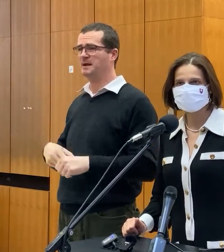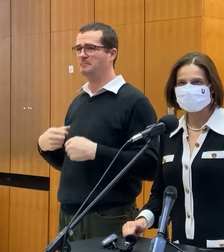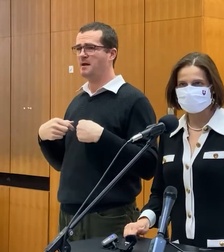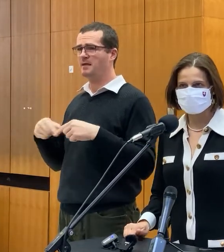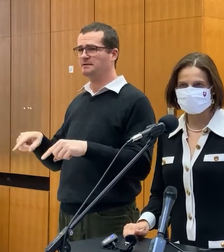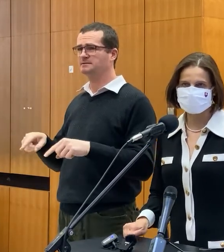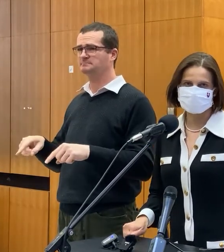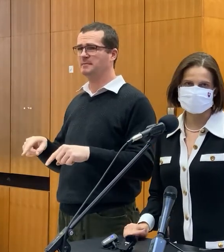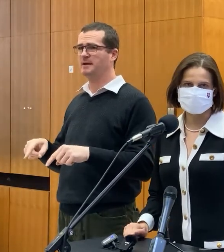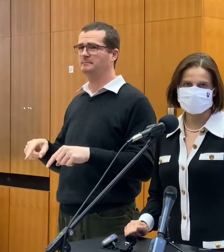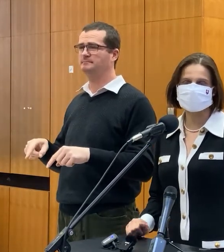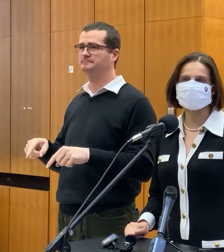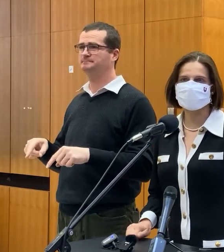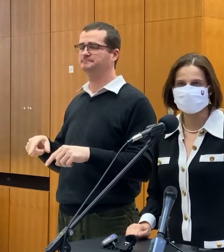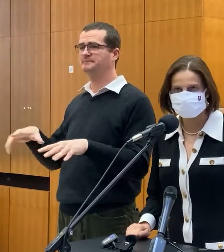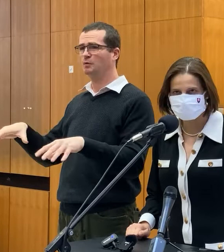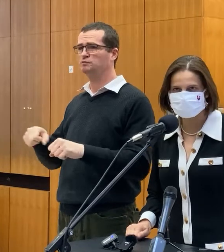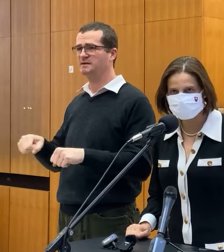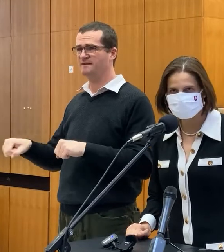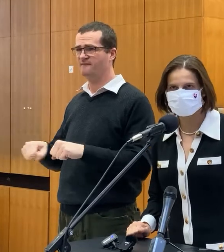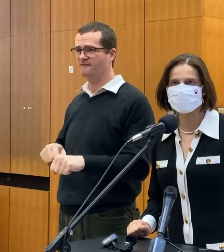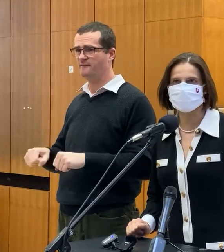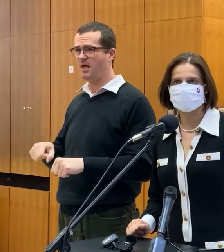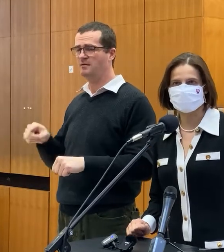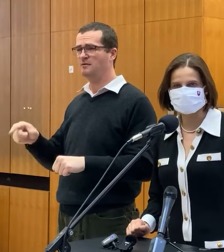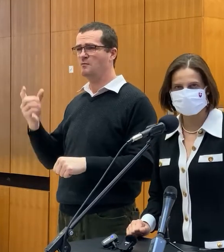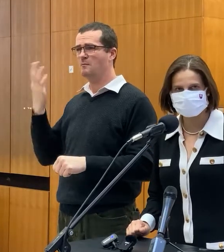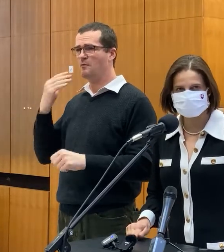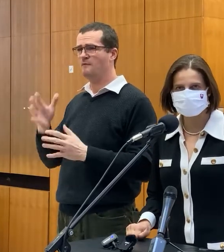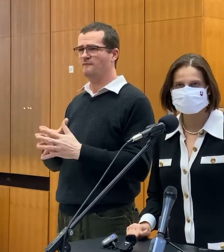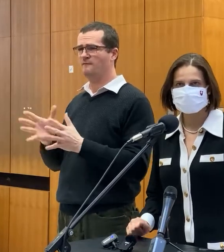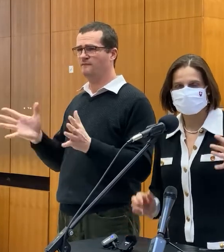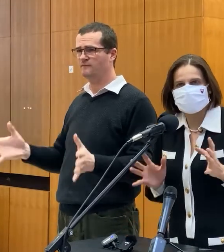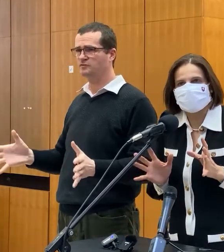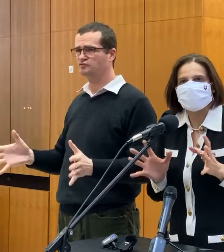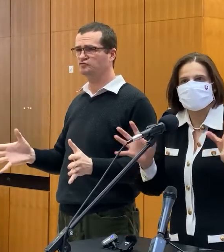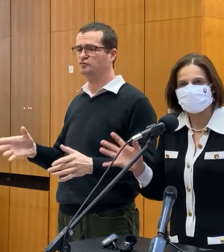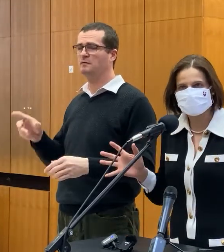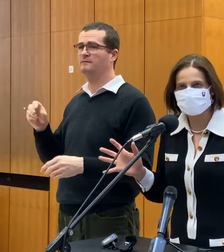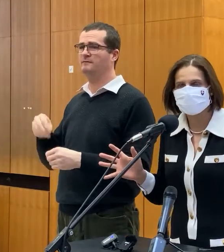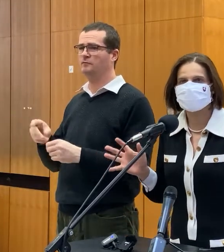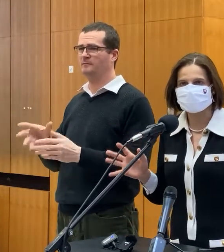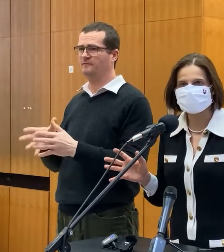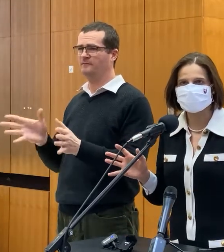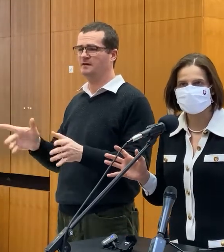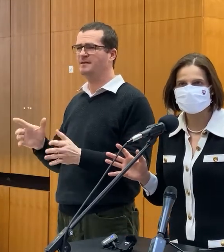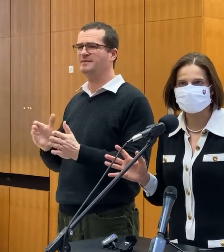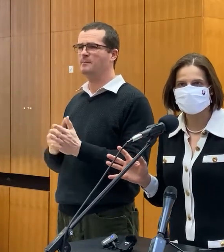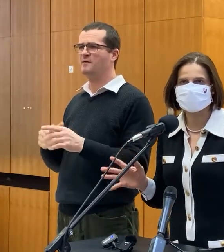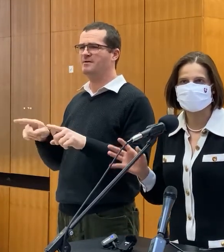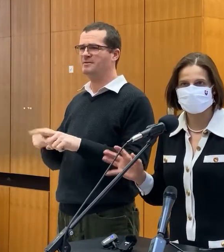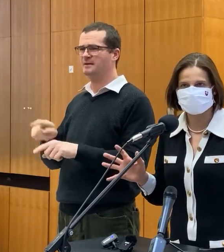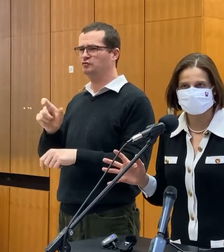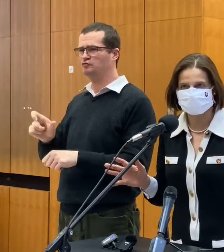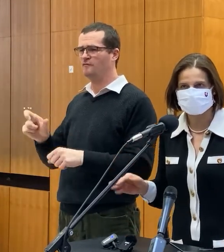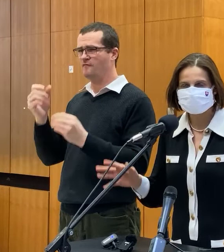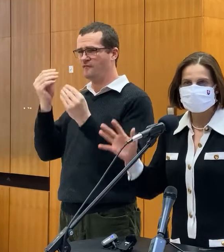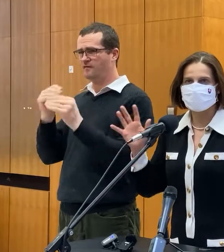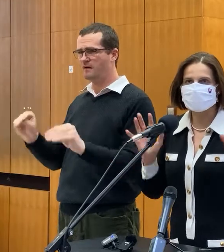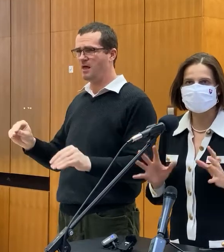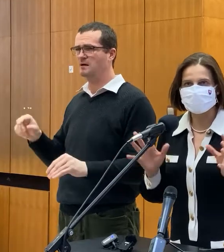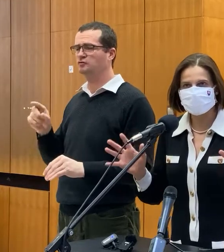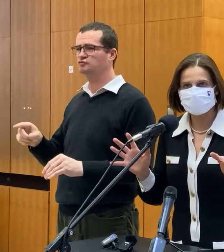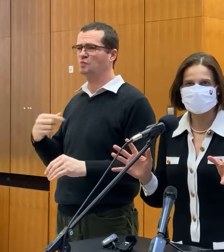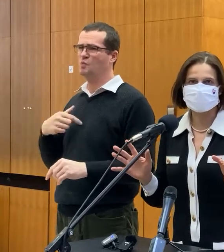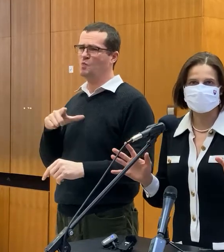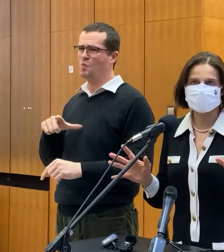vlastne uznesenie vlády, ktoré bolo rozsiahlejšie, ako je v tomto širšie, nepoužívať tie isté pojmy, ktoré používa vyhláška. Takže